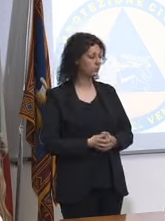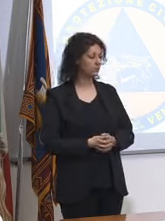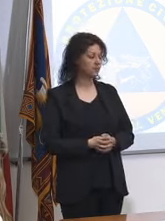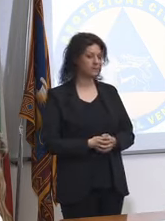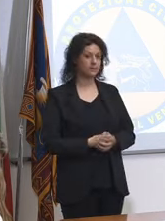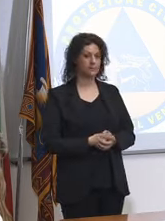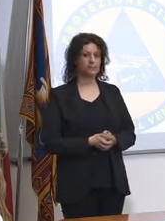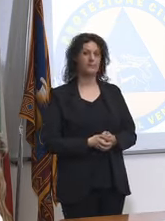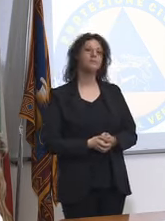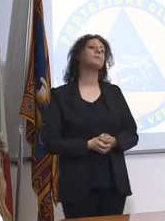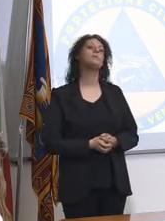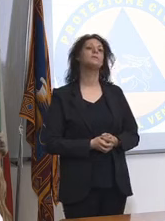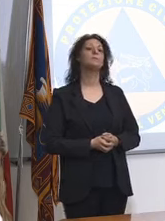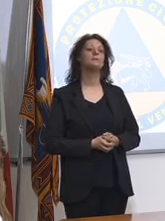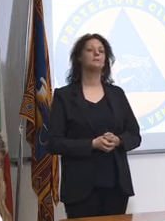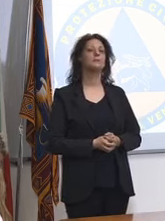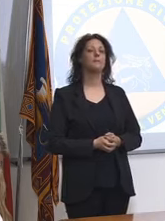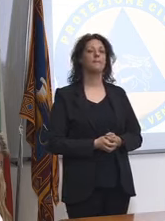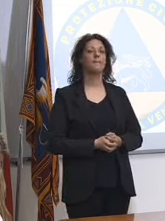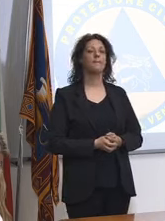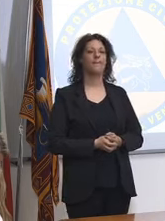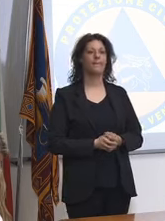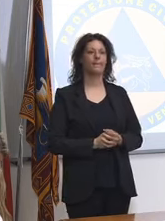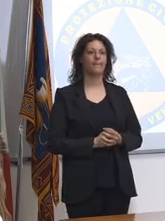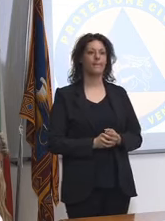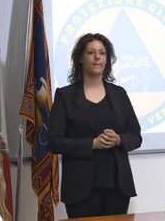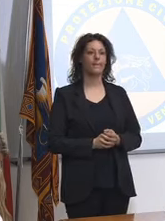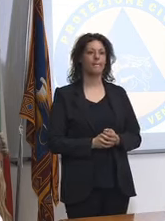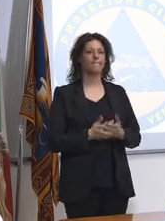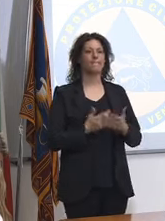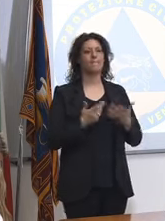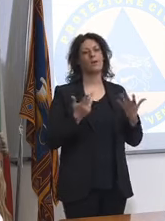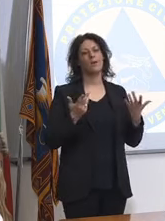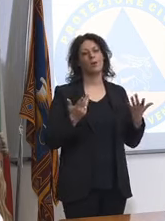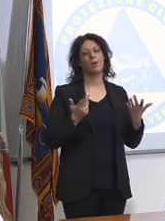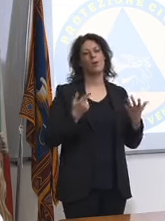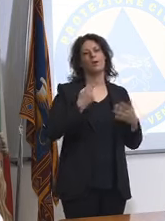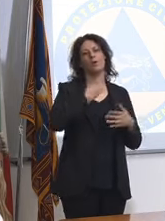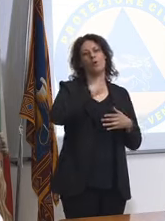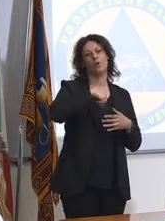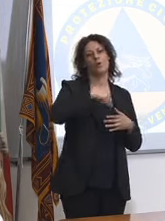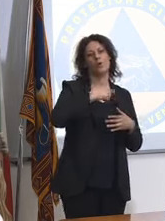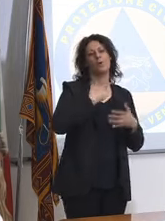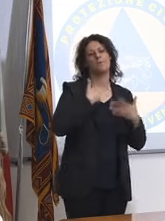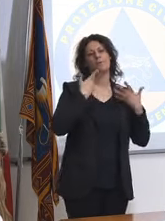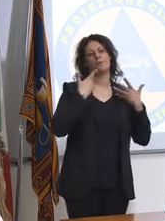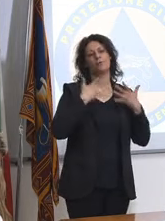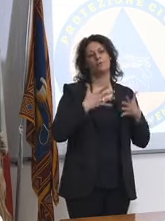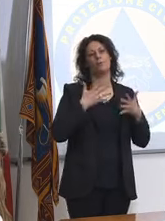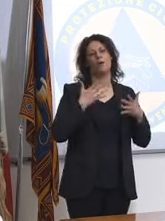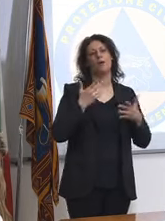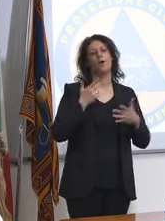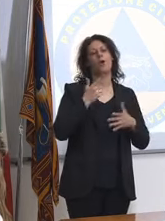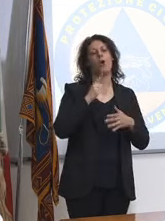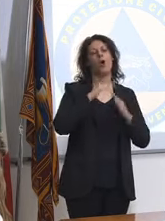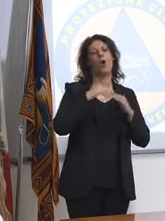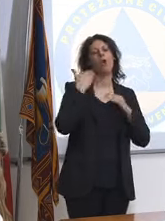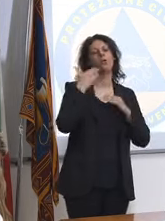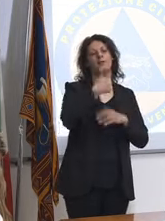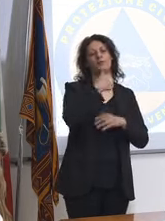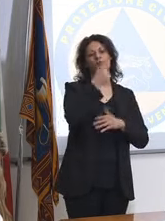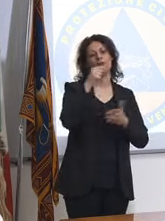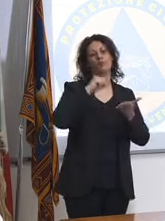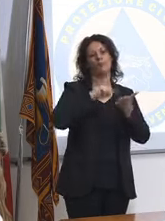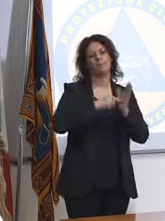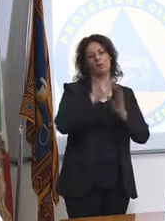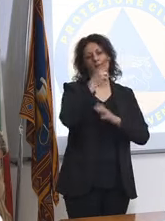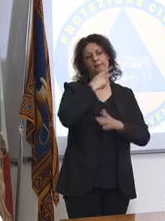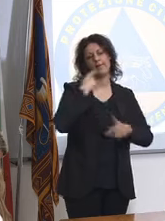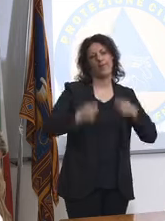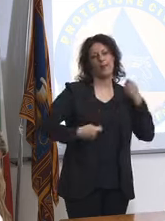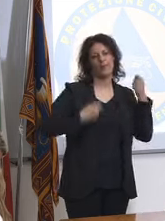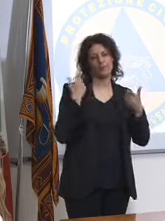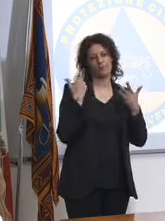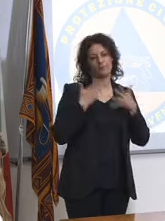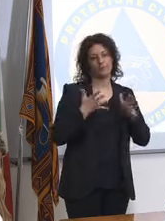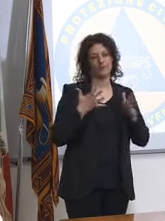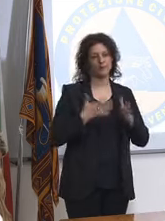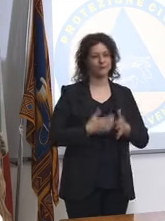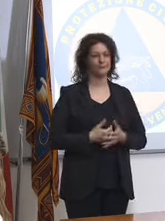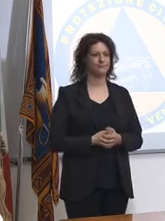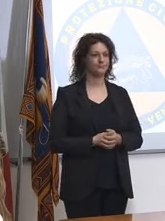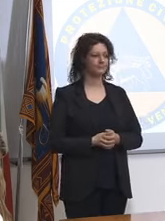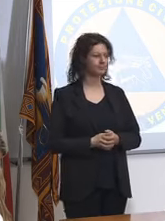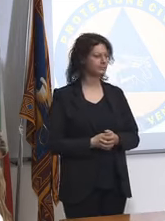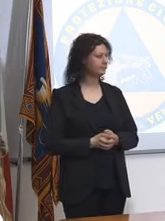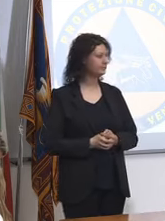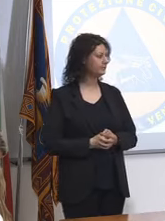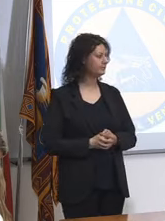Vabbè, sì. Io vi faccio. Cioè, guardate, noi abbiamo oltre 100 milioni di euro di costi aggiuntivi. Ecco. No, tra l'altro ho fatto molti casi